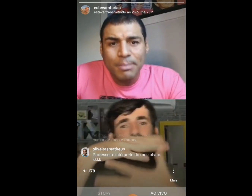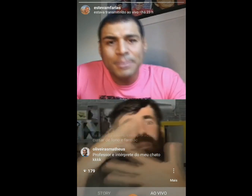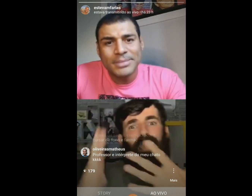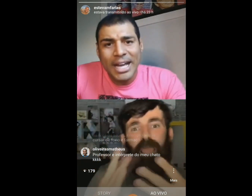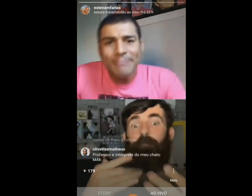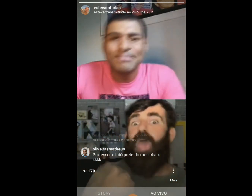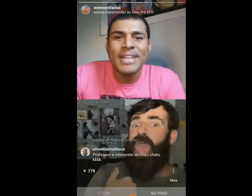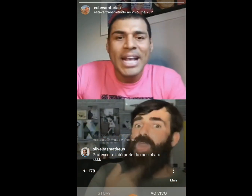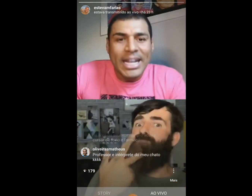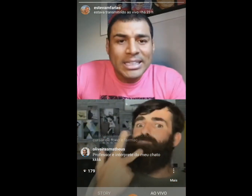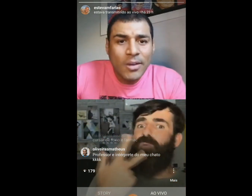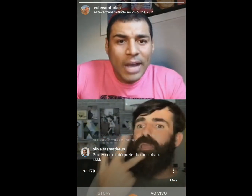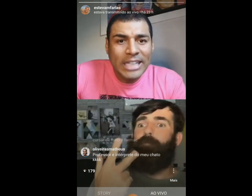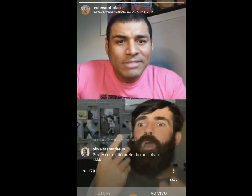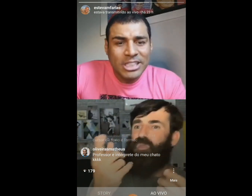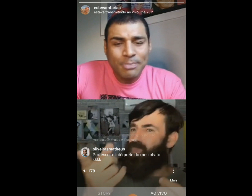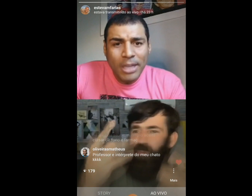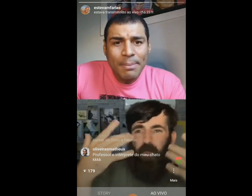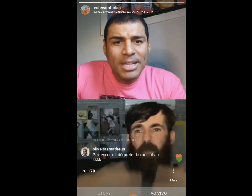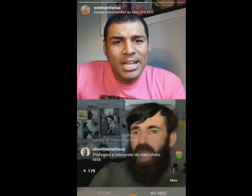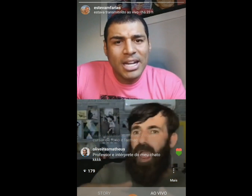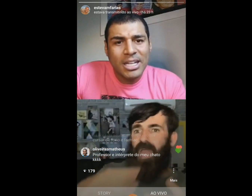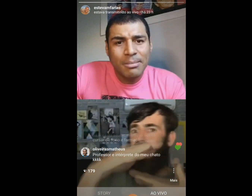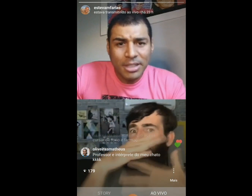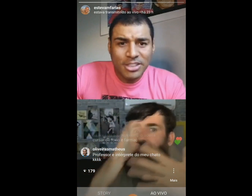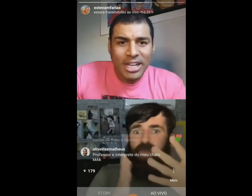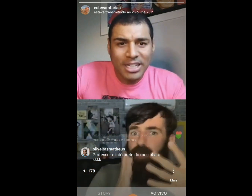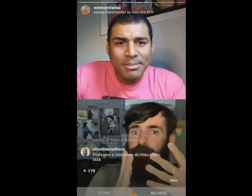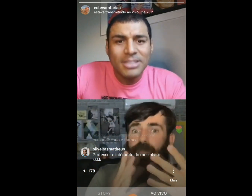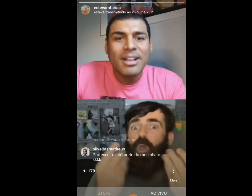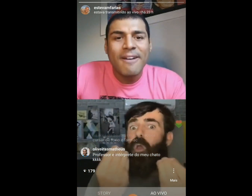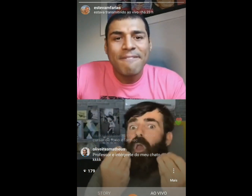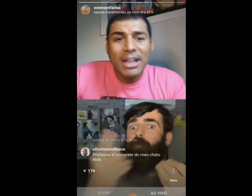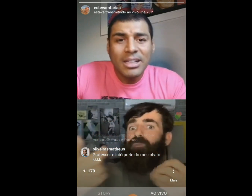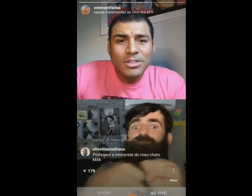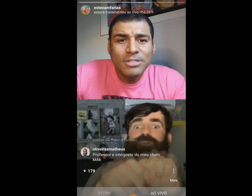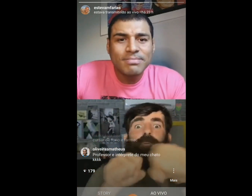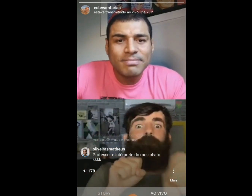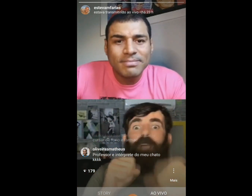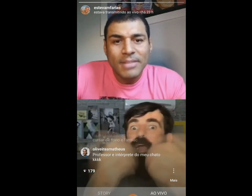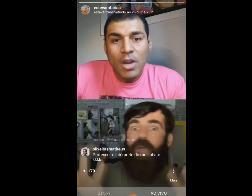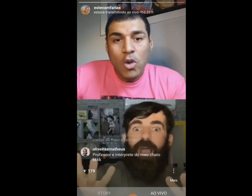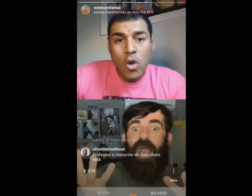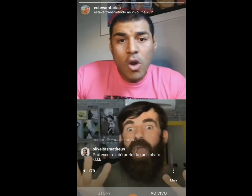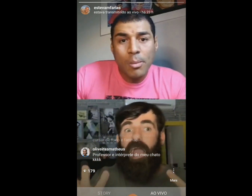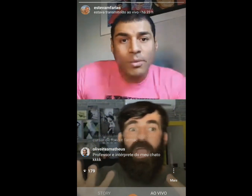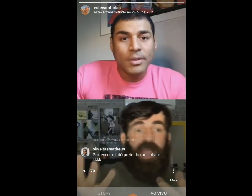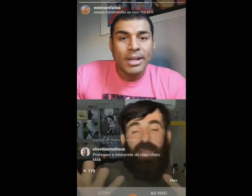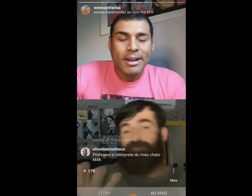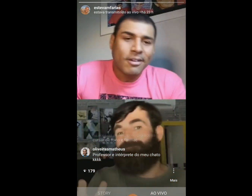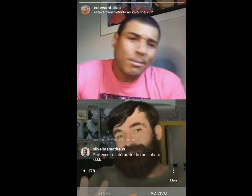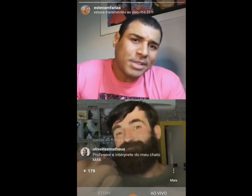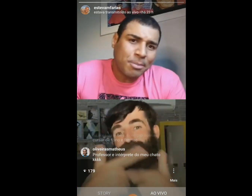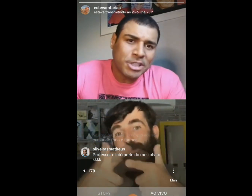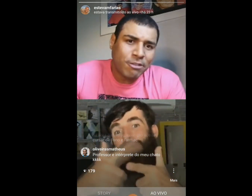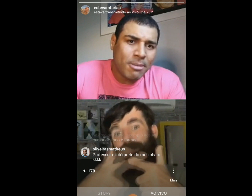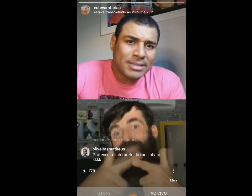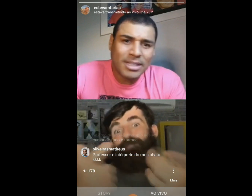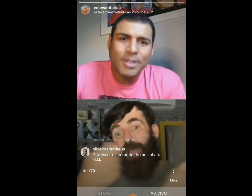complicada. Eu falo, você não quer aprender Libras? Como que você vai se formar assim? Isso é um problema, pois a